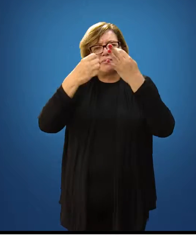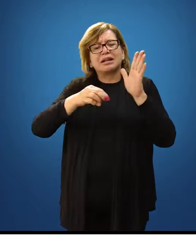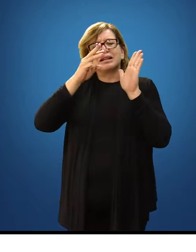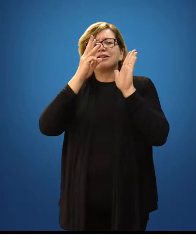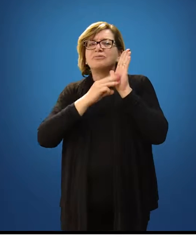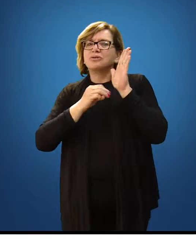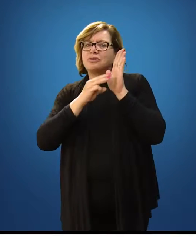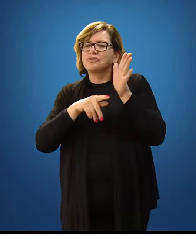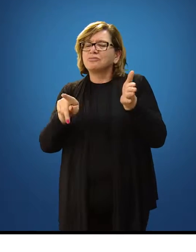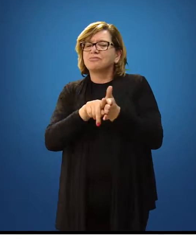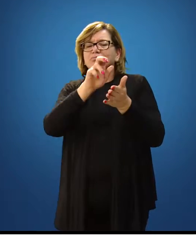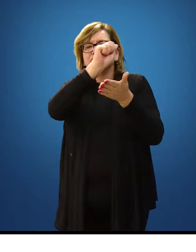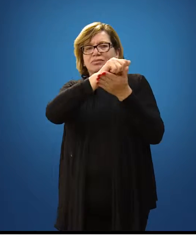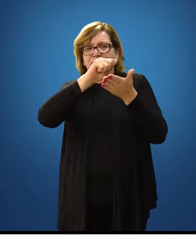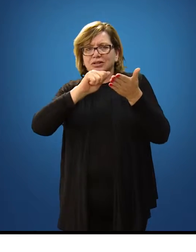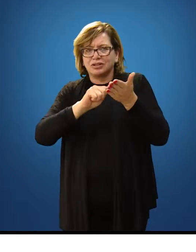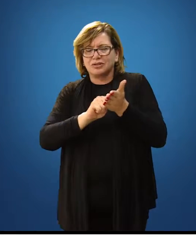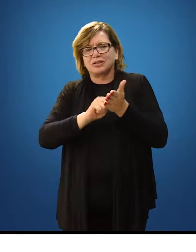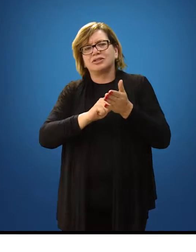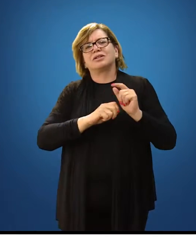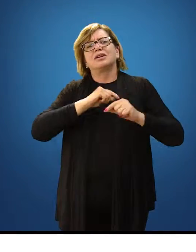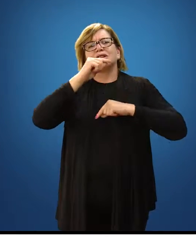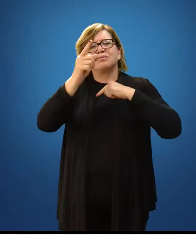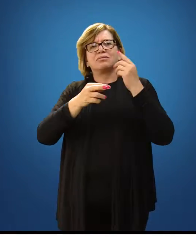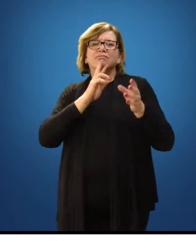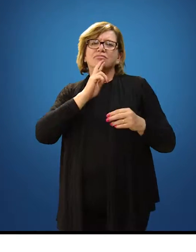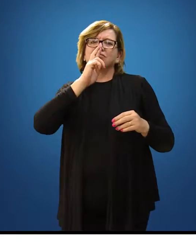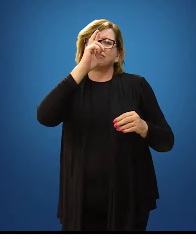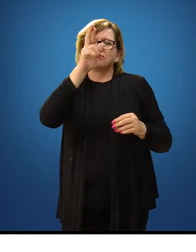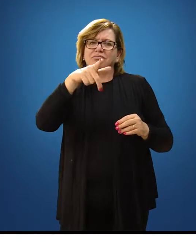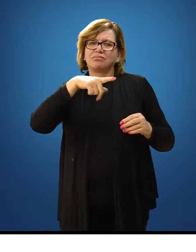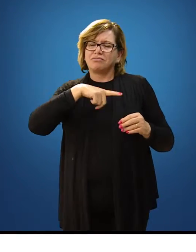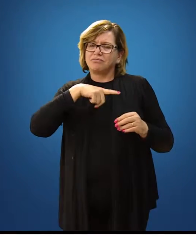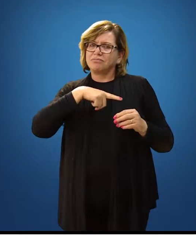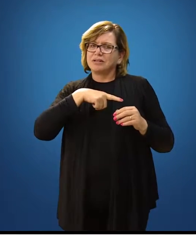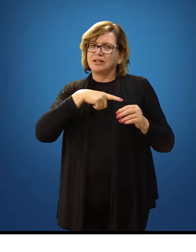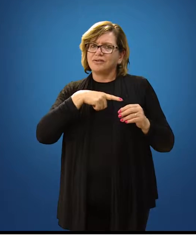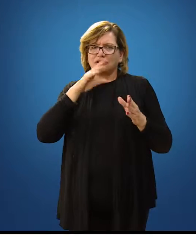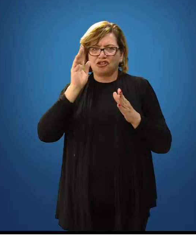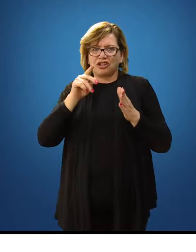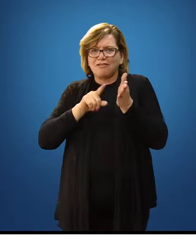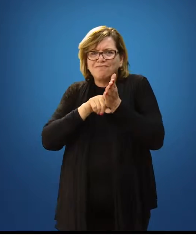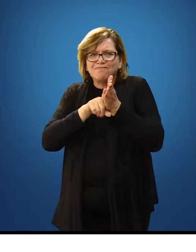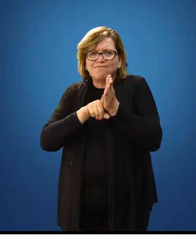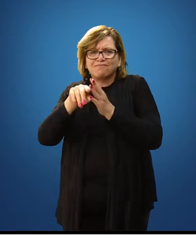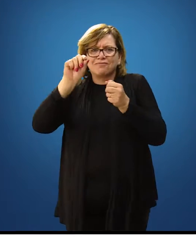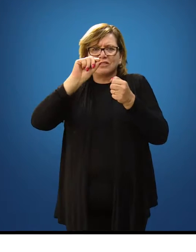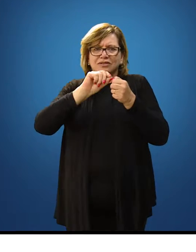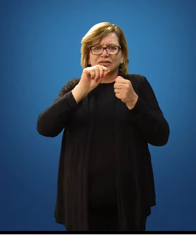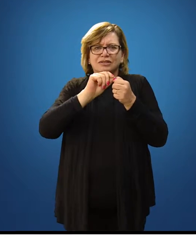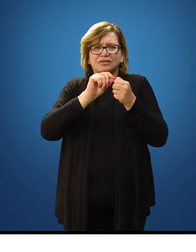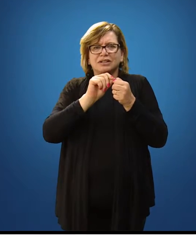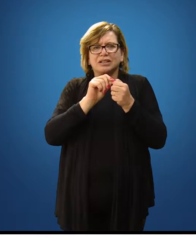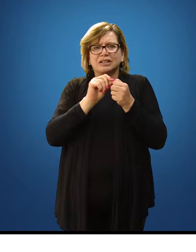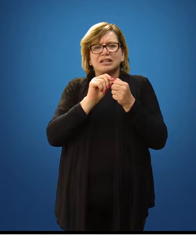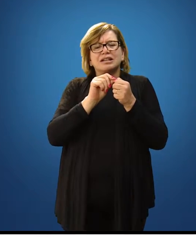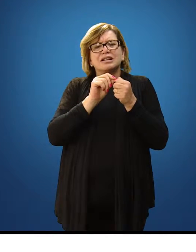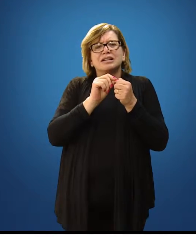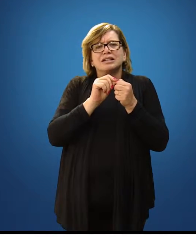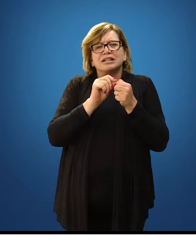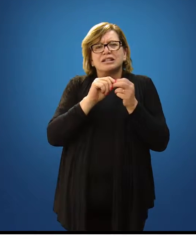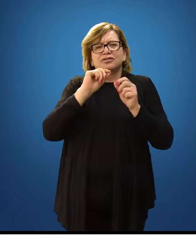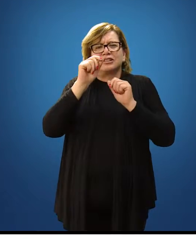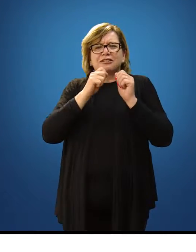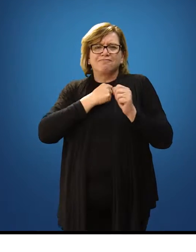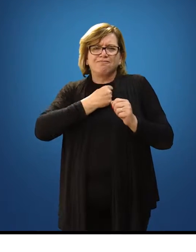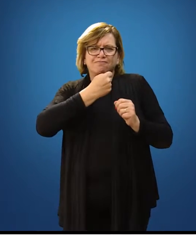metodologia do seu artigo. E depois vem os resultados. Coletou os dados naquela realidade, né,